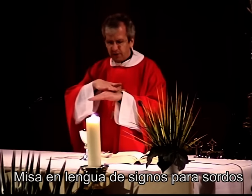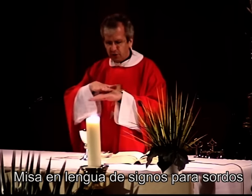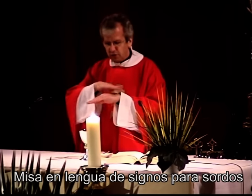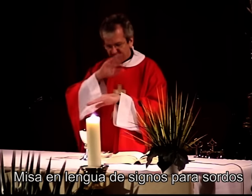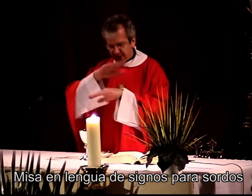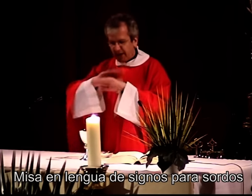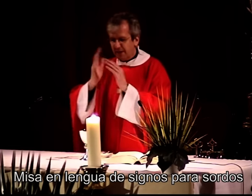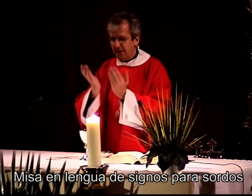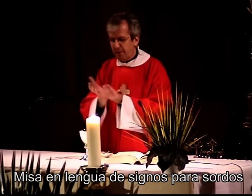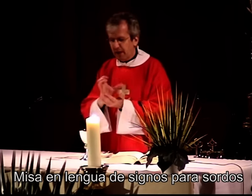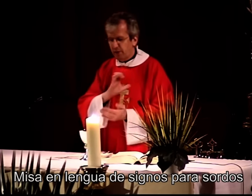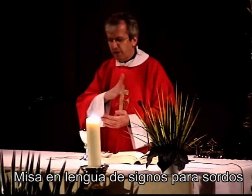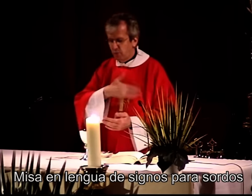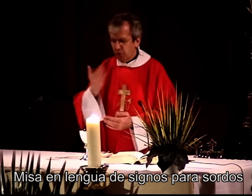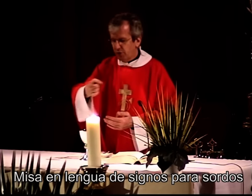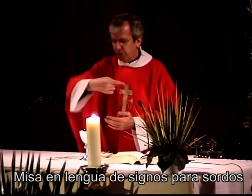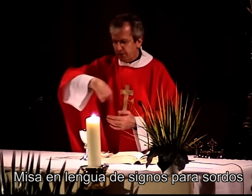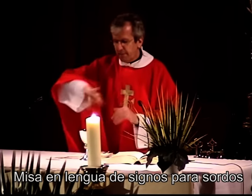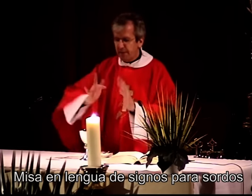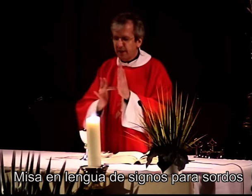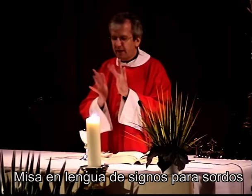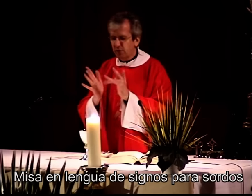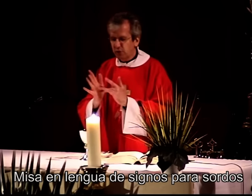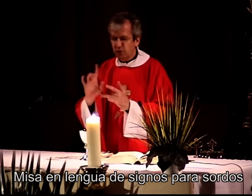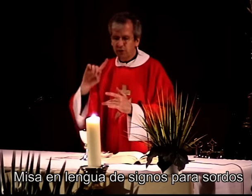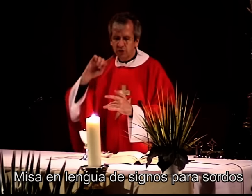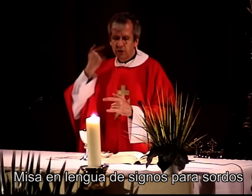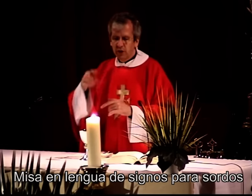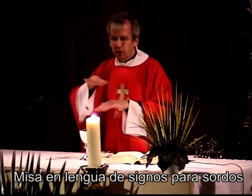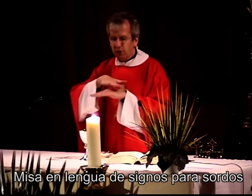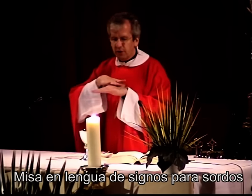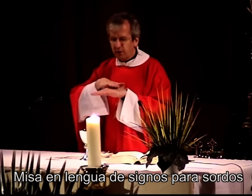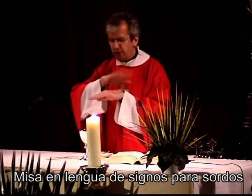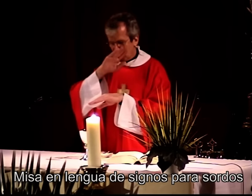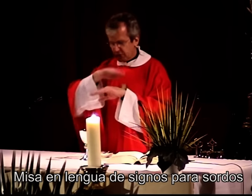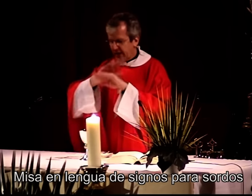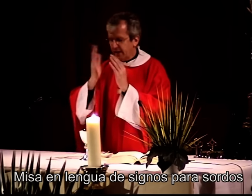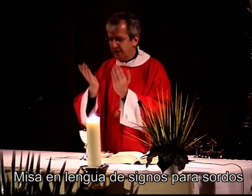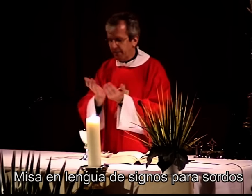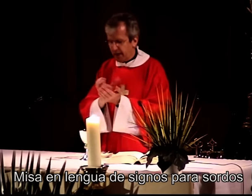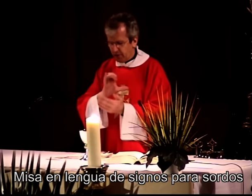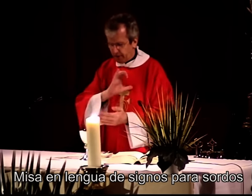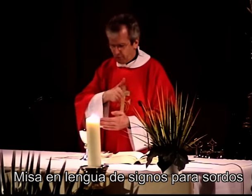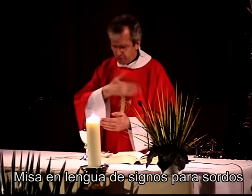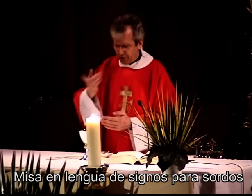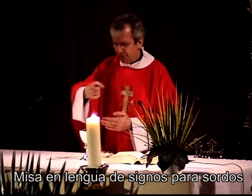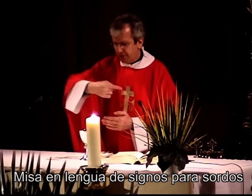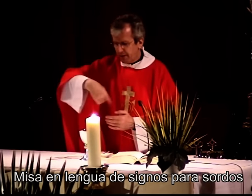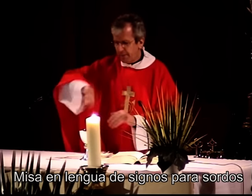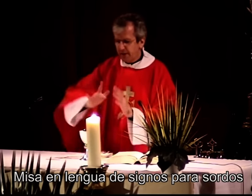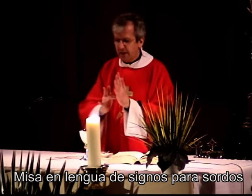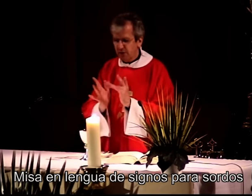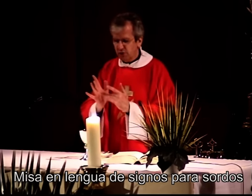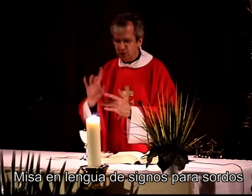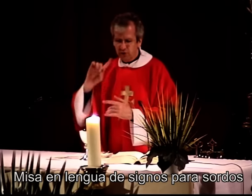Cordero de Dios, que quitas el pecado del mundo, ten piedad de nosotros. Cordero de Dios, que quitas el pecado del mundo,